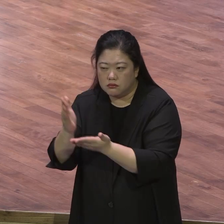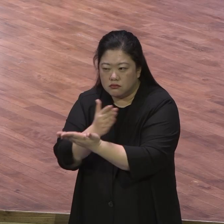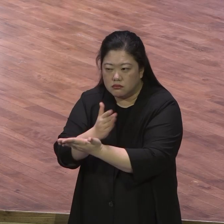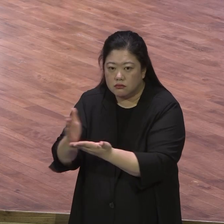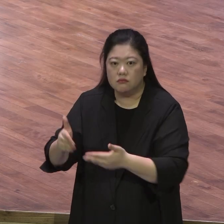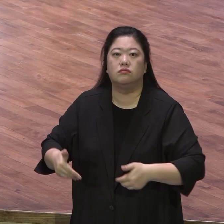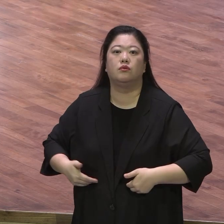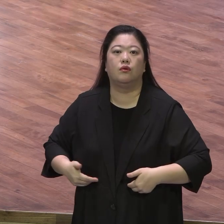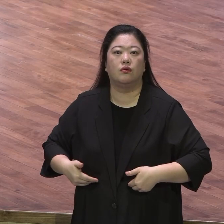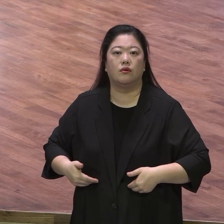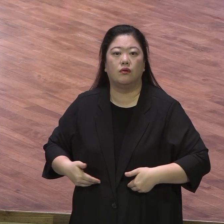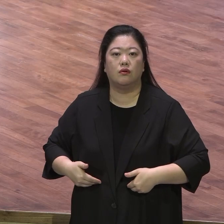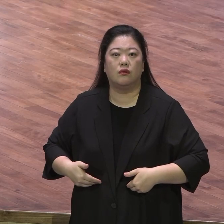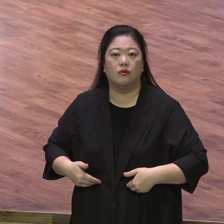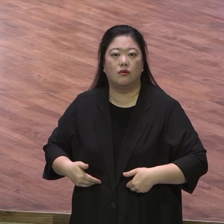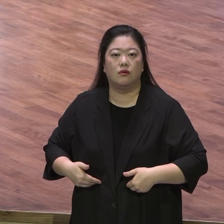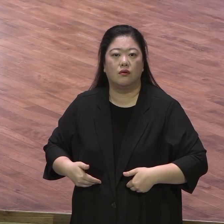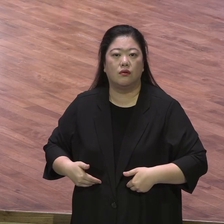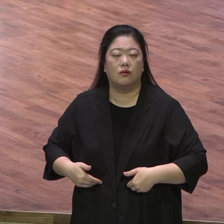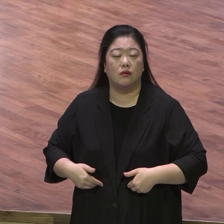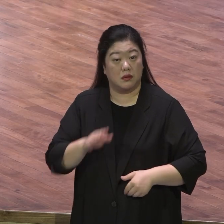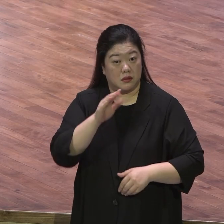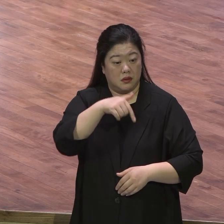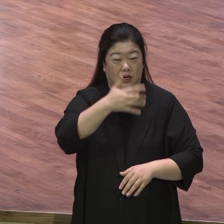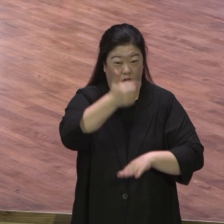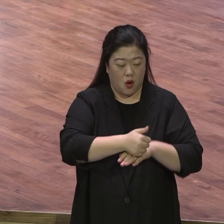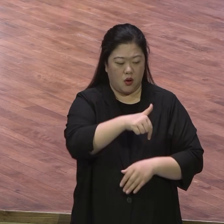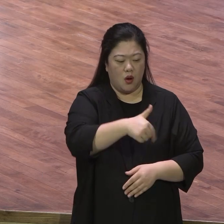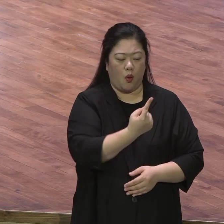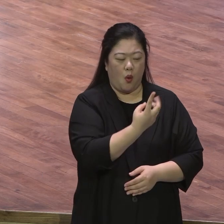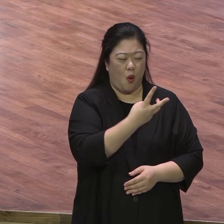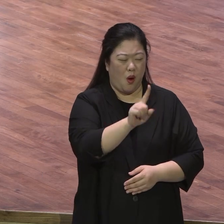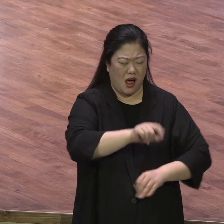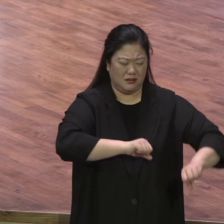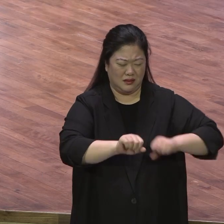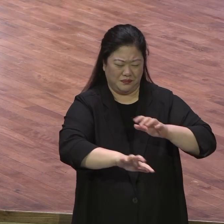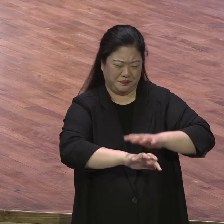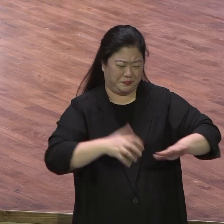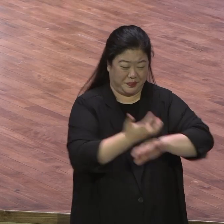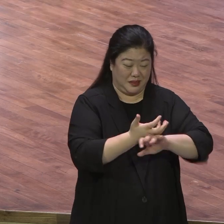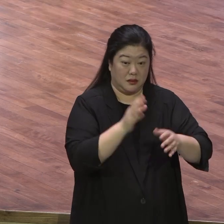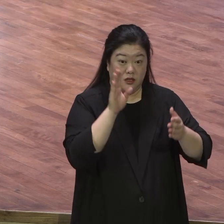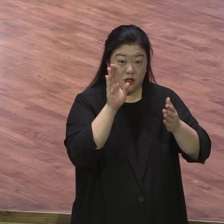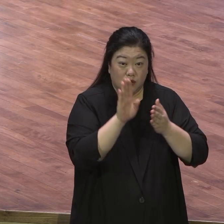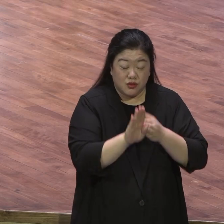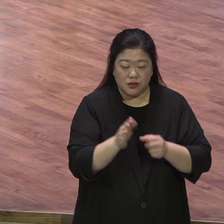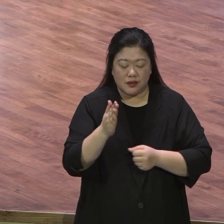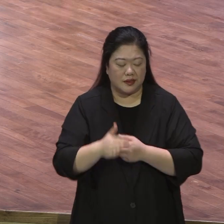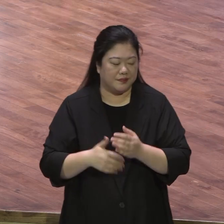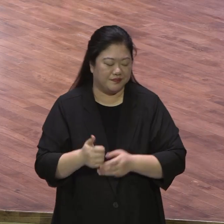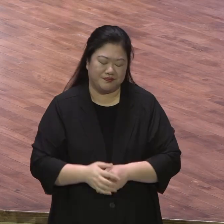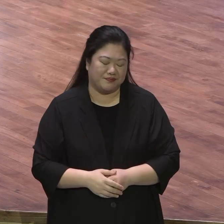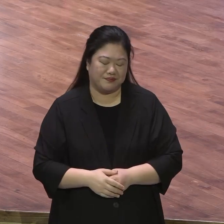인본주의에 4일 땅은요 하나님의 심판을 받게 돼서 모두 멸망합니다 고라 그